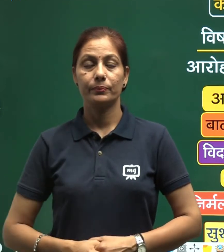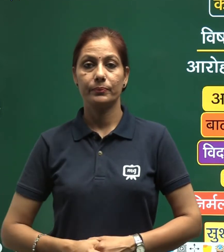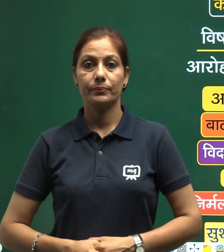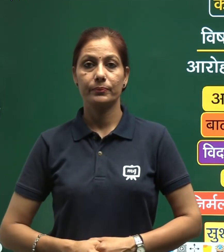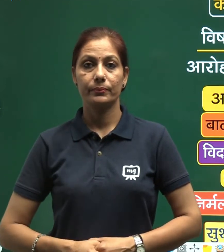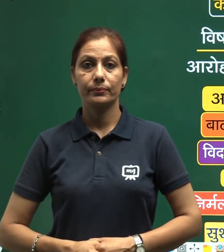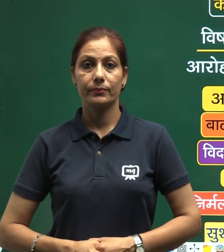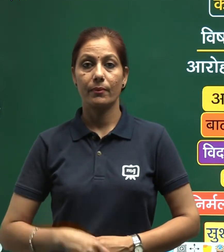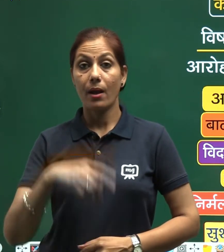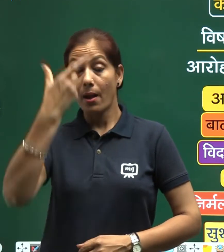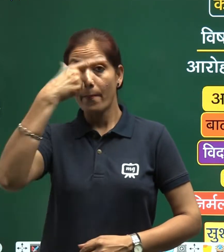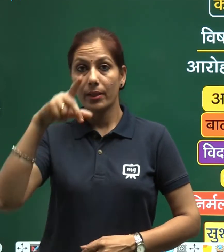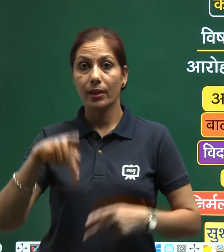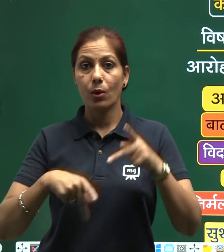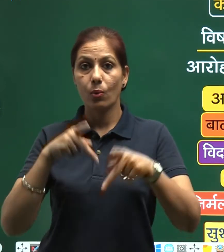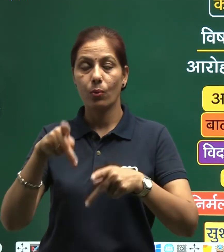भारतीय जनता पर